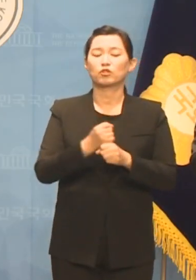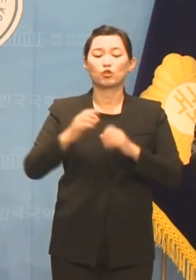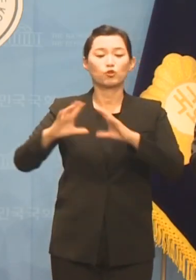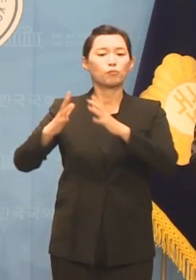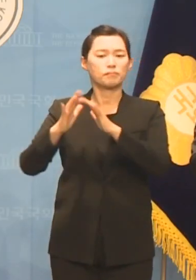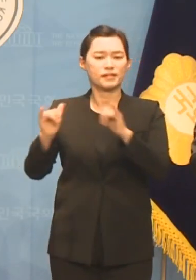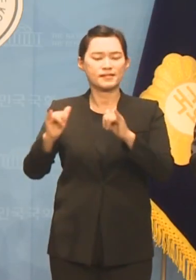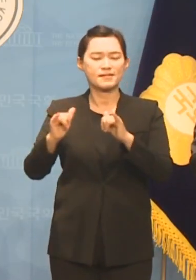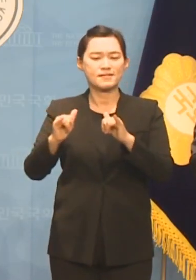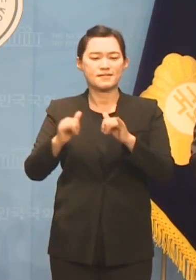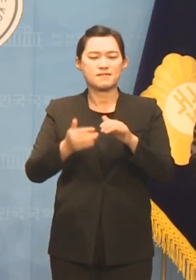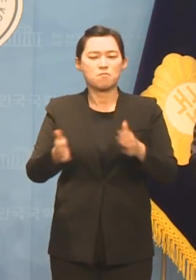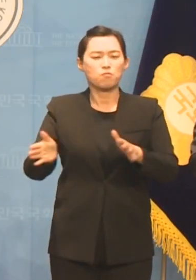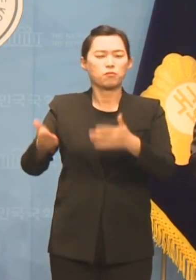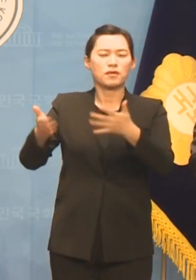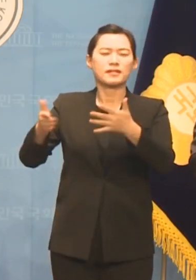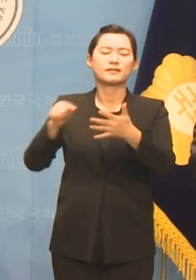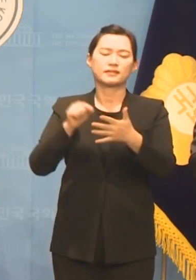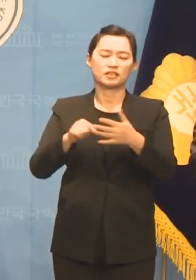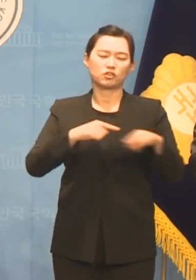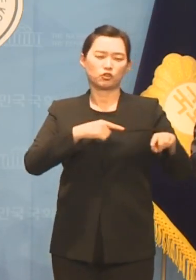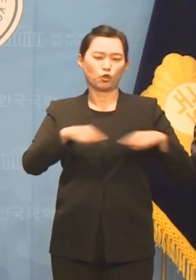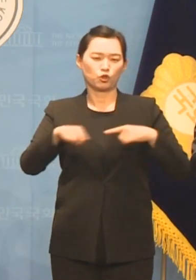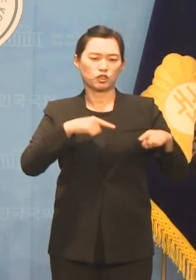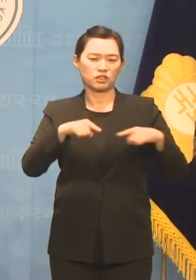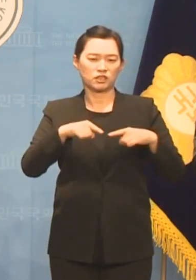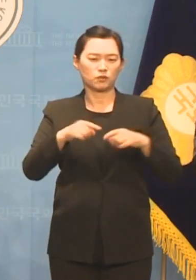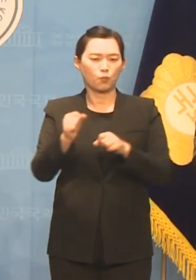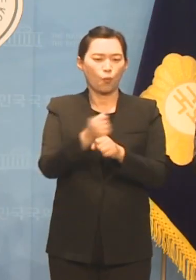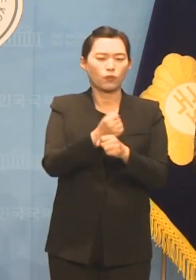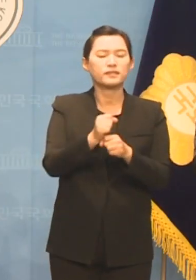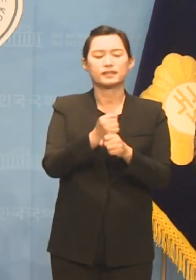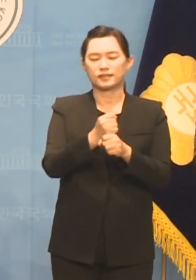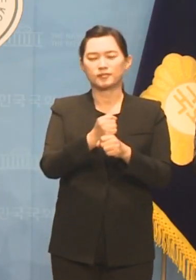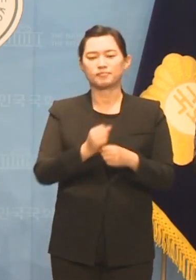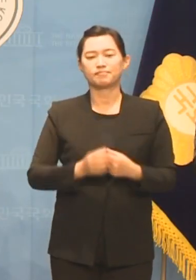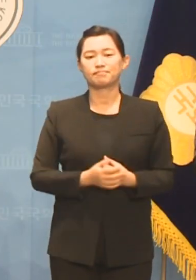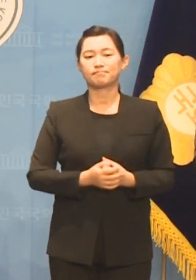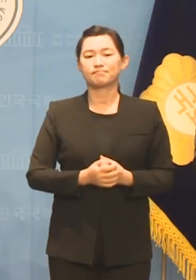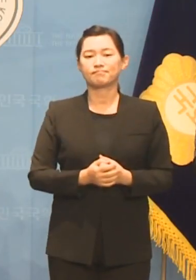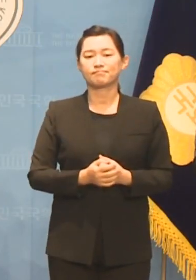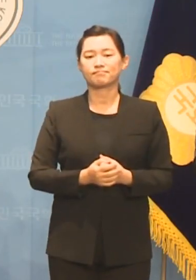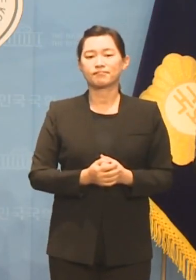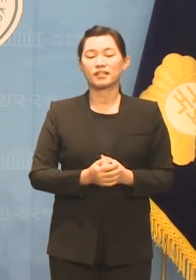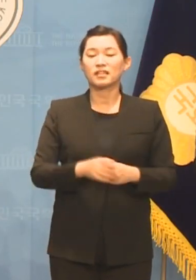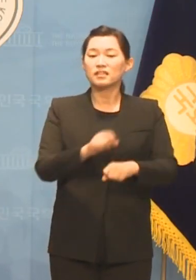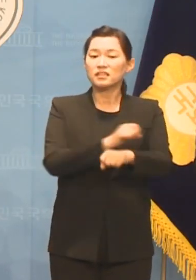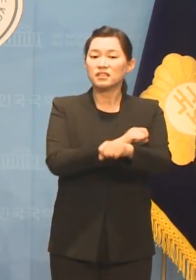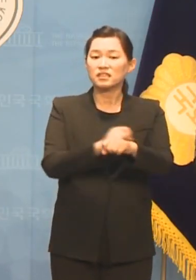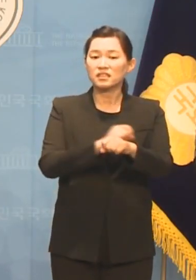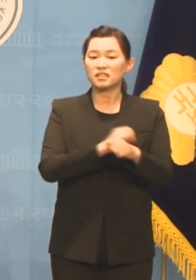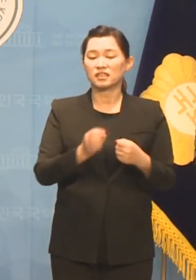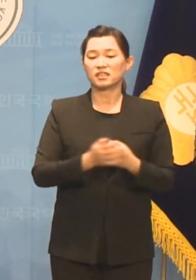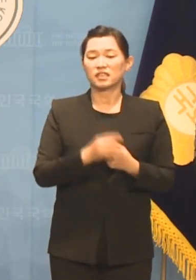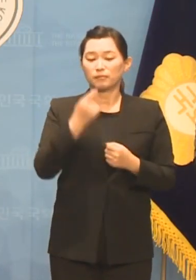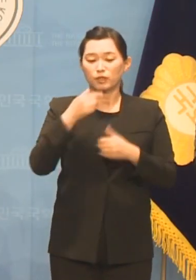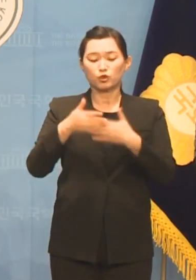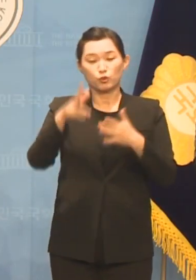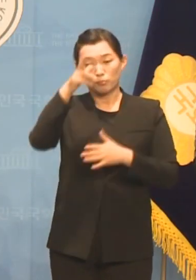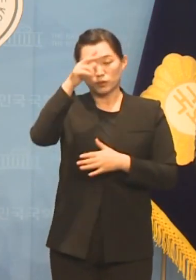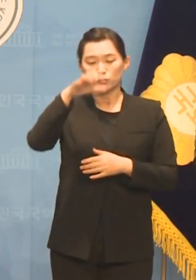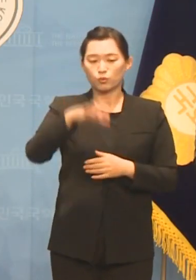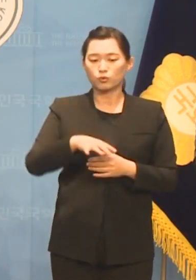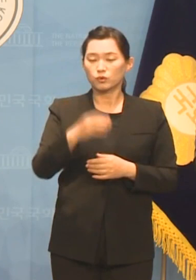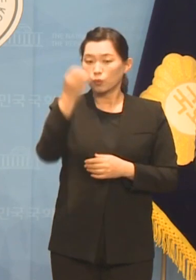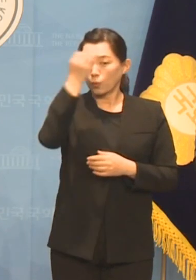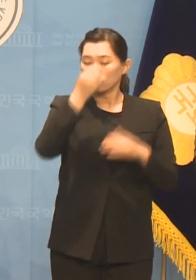국민을 선동하는 정치 공작입니다. 특히 민주파출소는